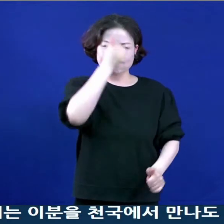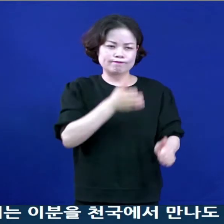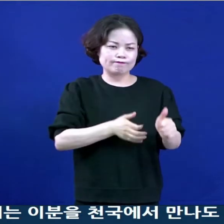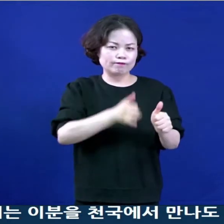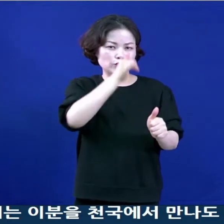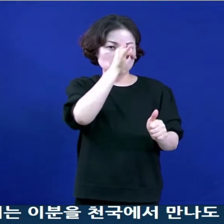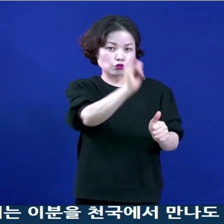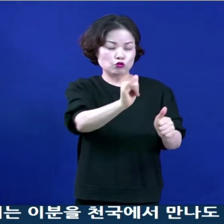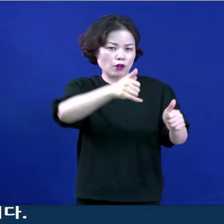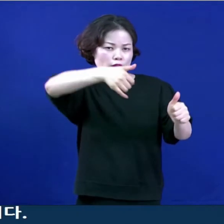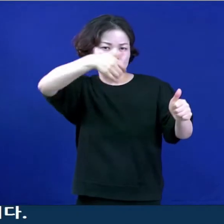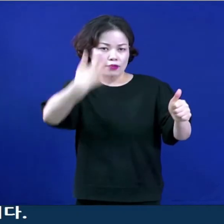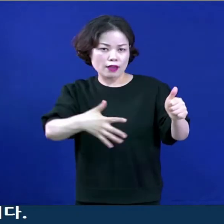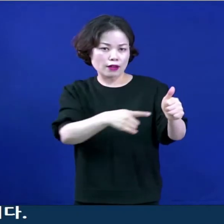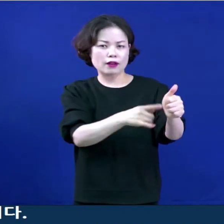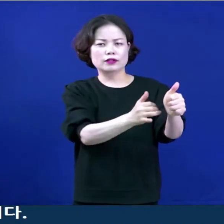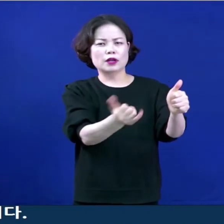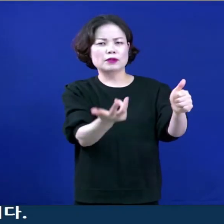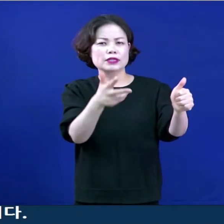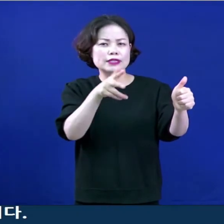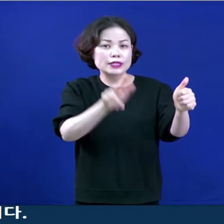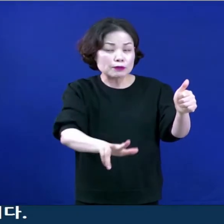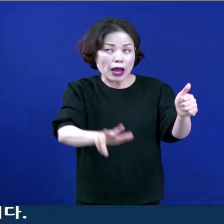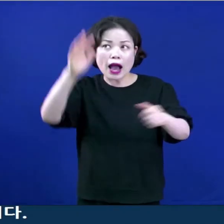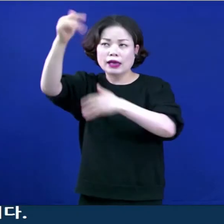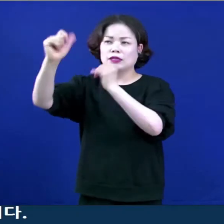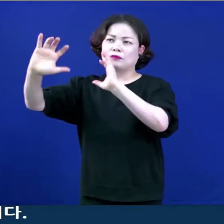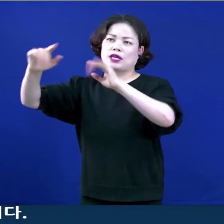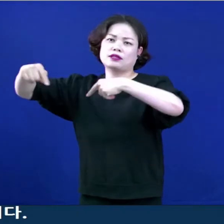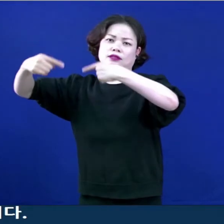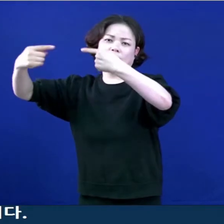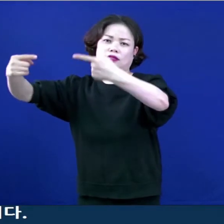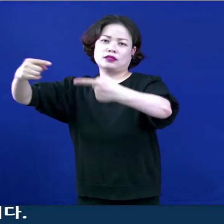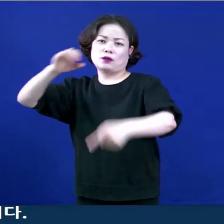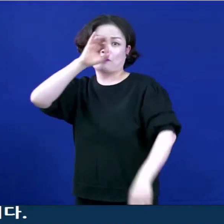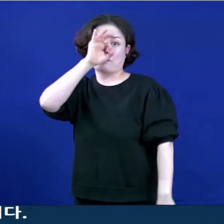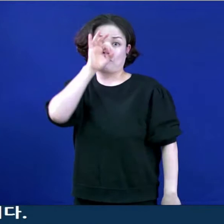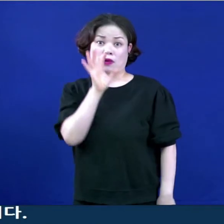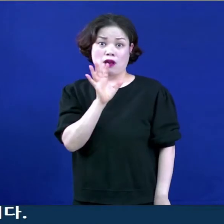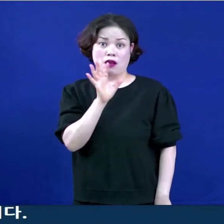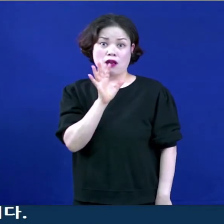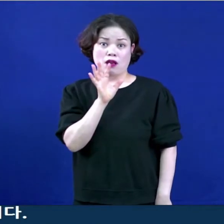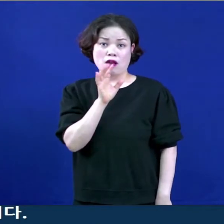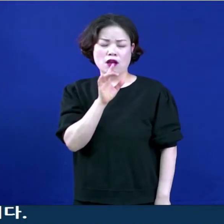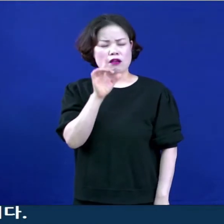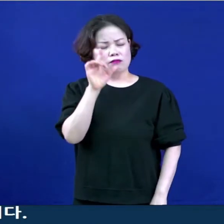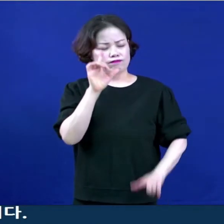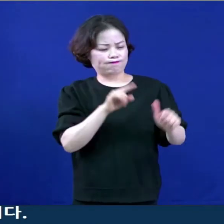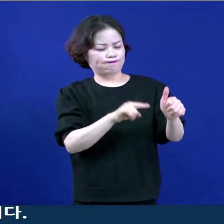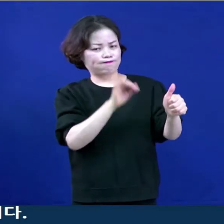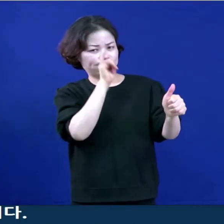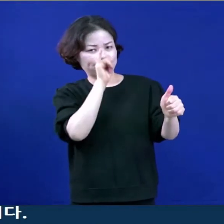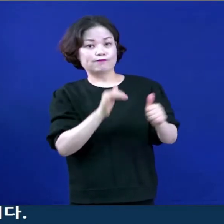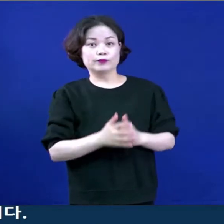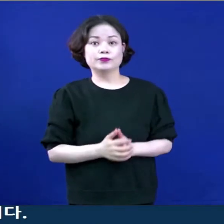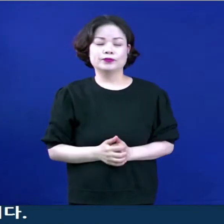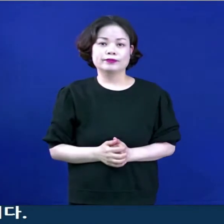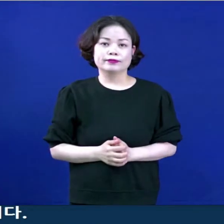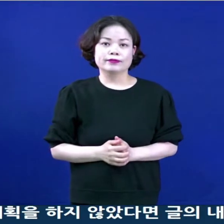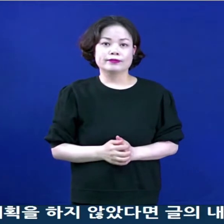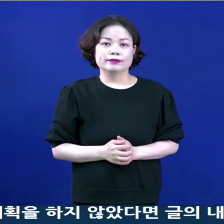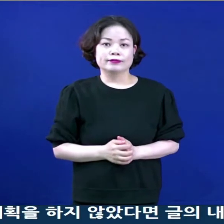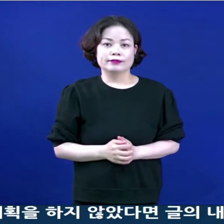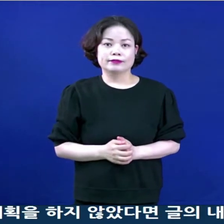훌륭했다 할지라도 하나님 나라에는 갈 수 없는 그런 모습으로 보입니다.